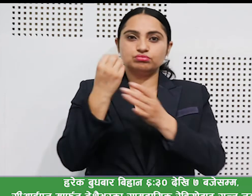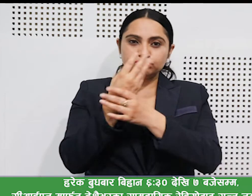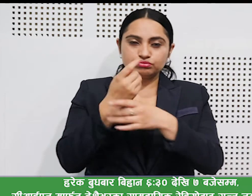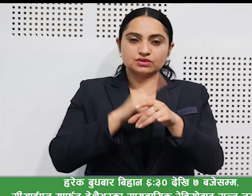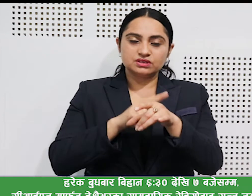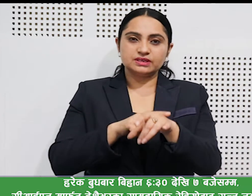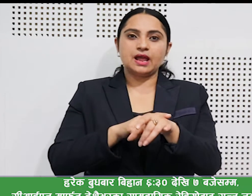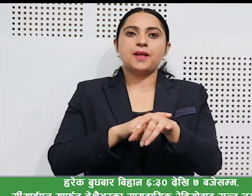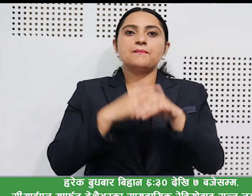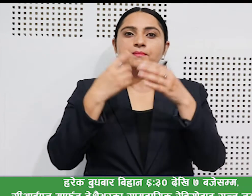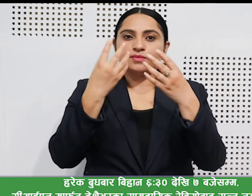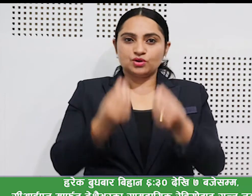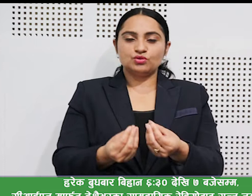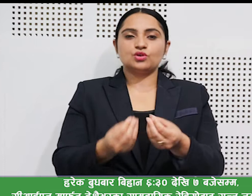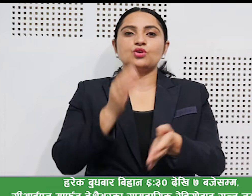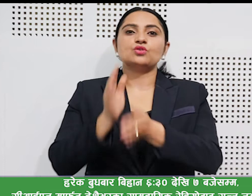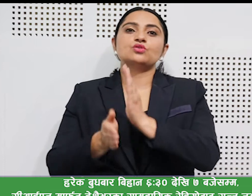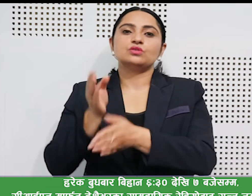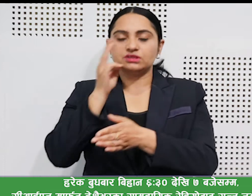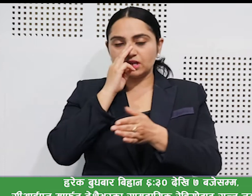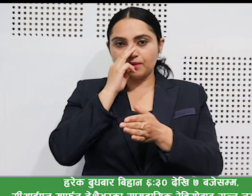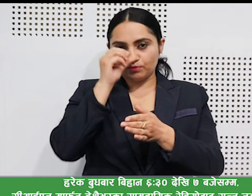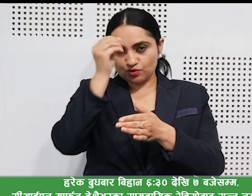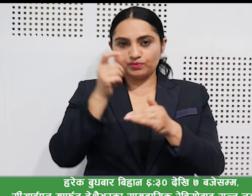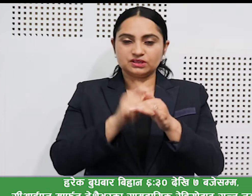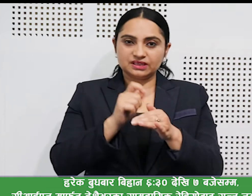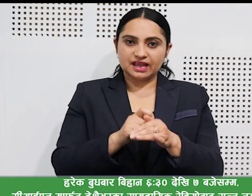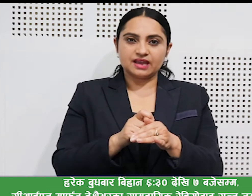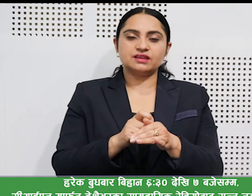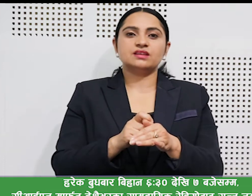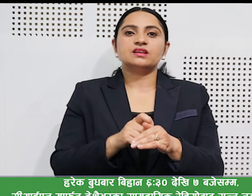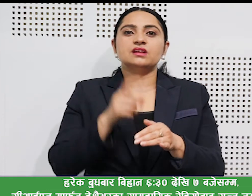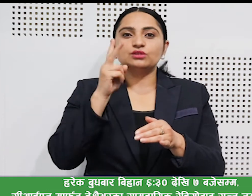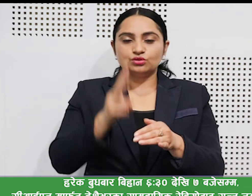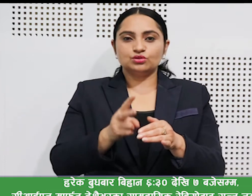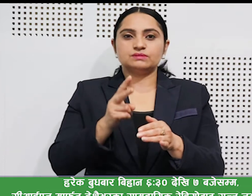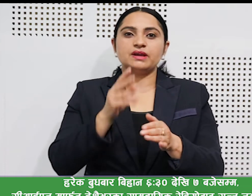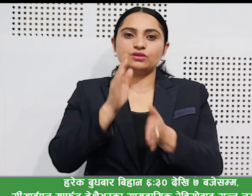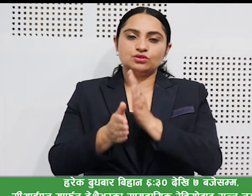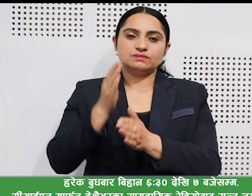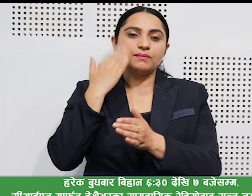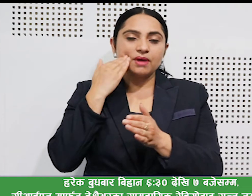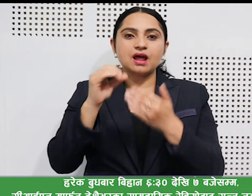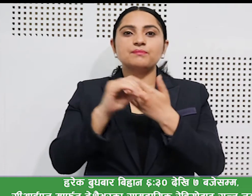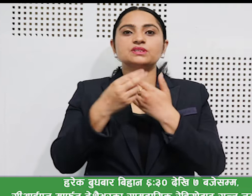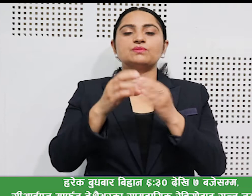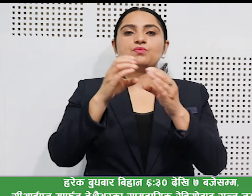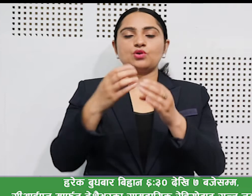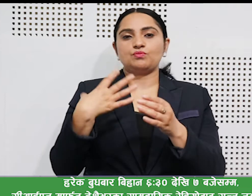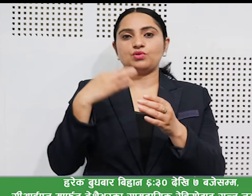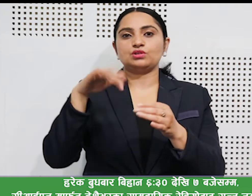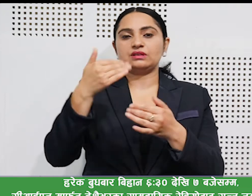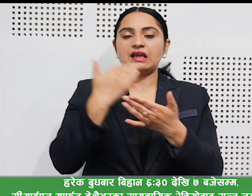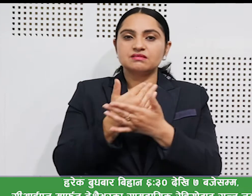जोखिम न्यूनीकरण योजनामा विपदको पूर्व तयारी र ती तयारी र योजनामा महिला र सीमान्तकृत वर्गको